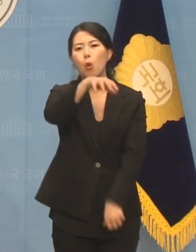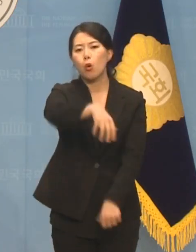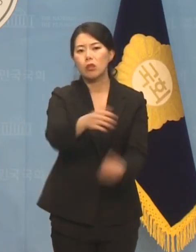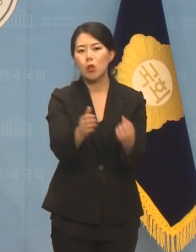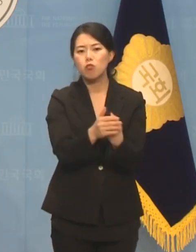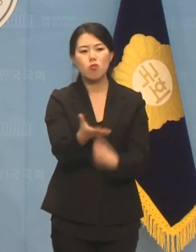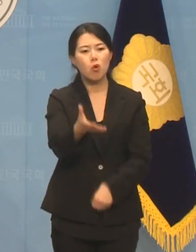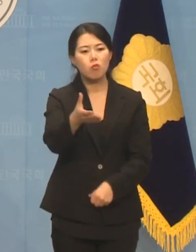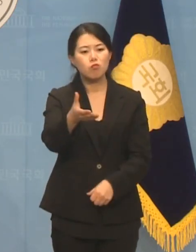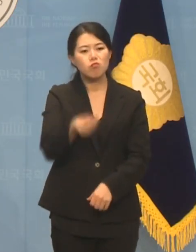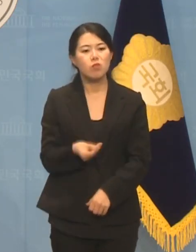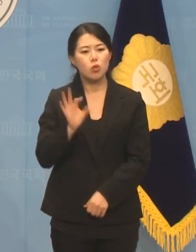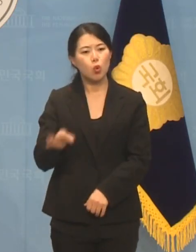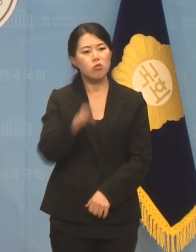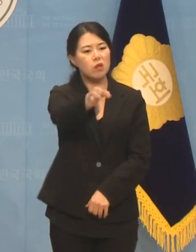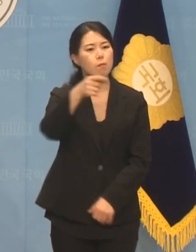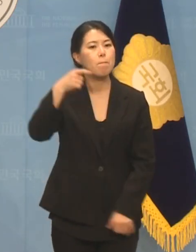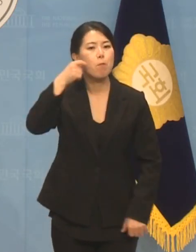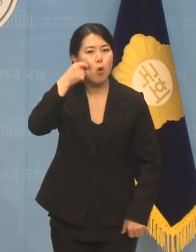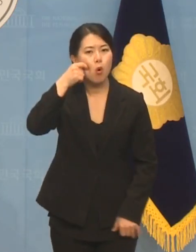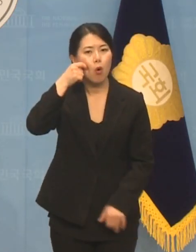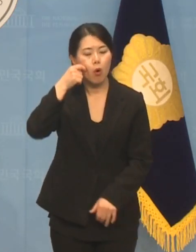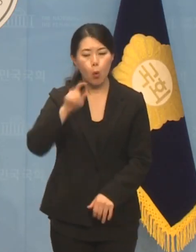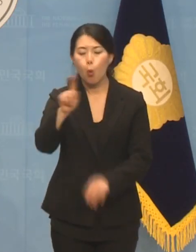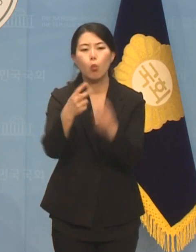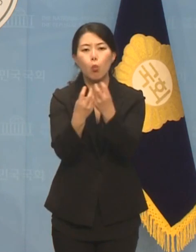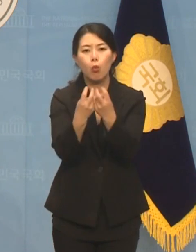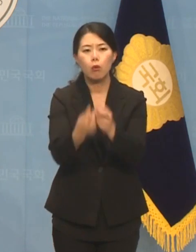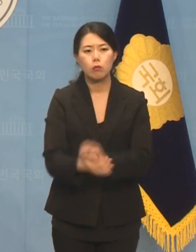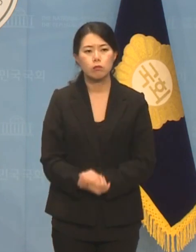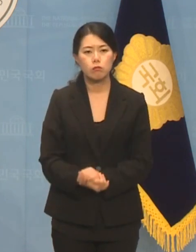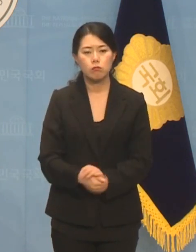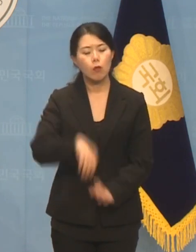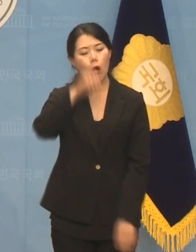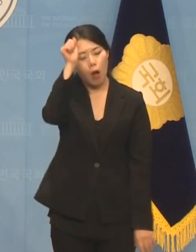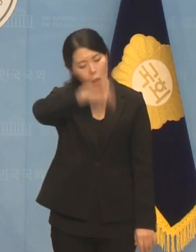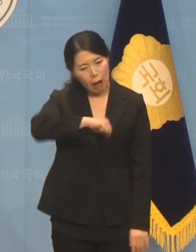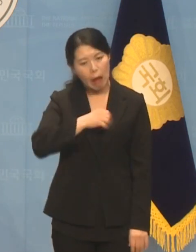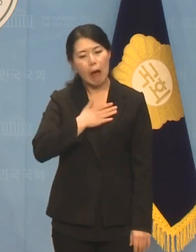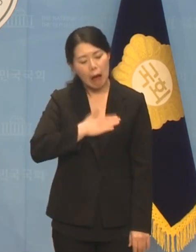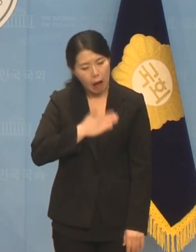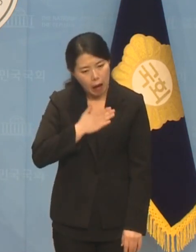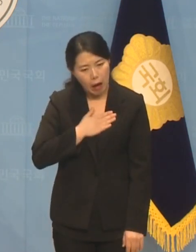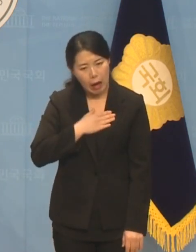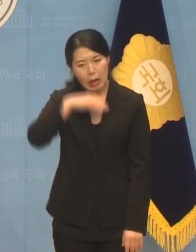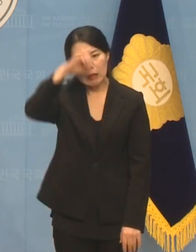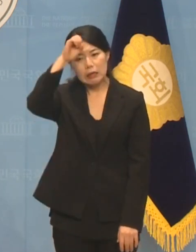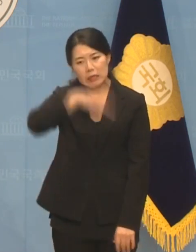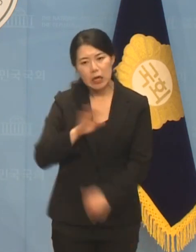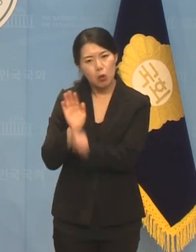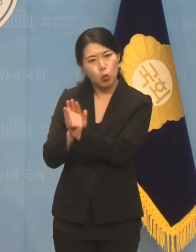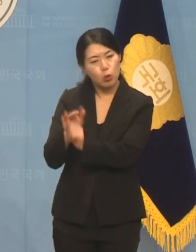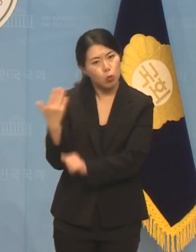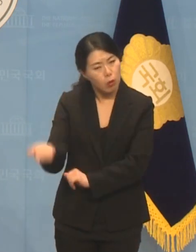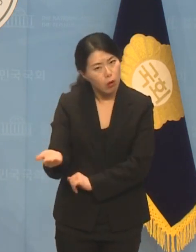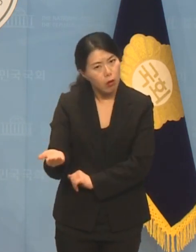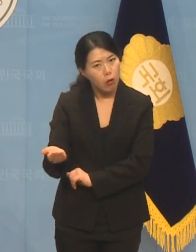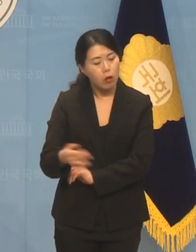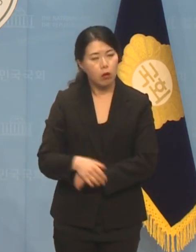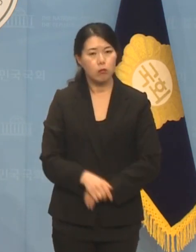못 내겠다라고 한다면 어떻게 들리시나요? 그냥 네 하고 무임승차하도록 놔둬야